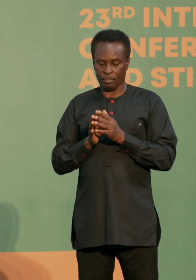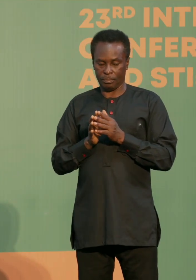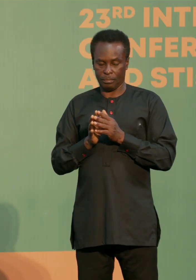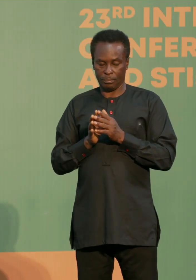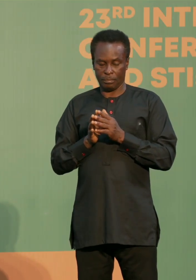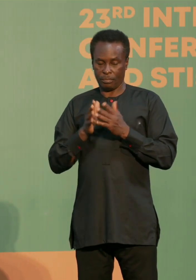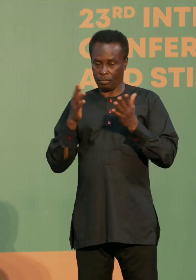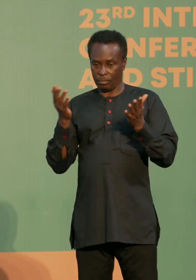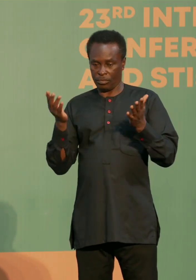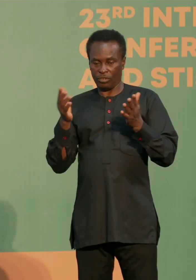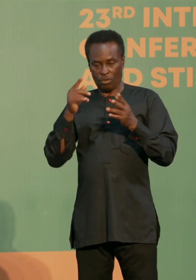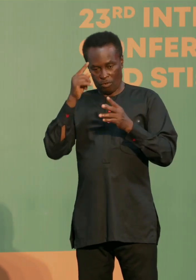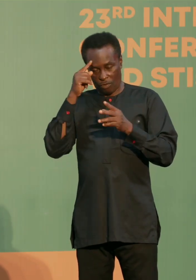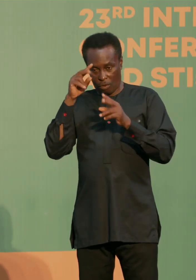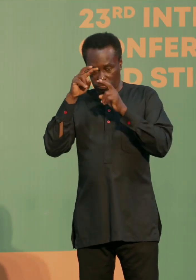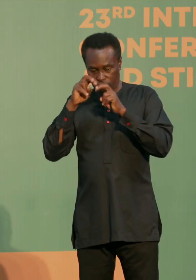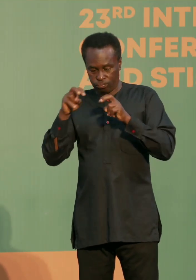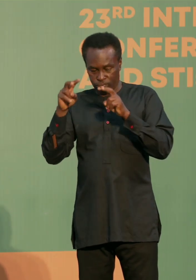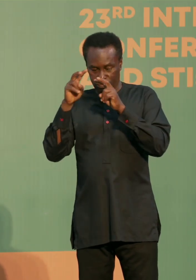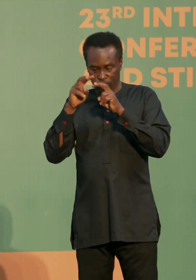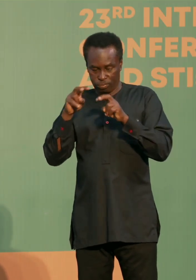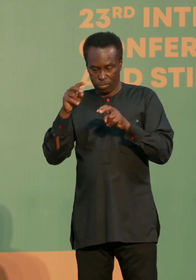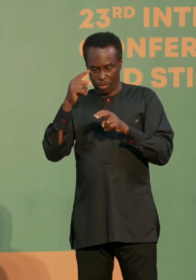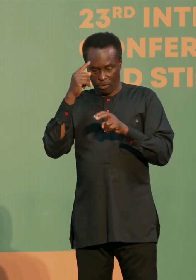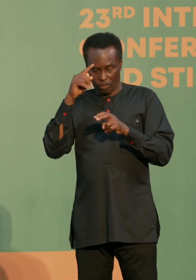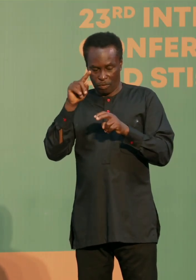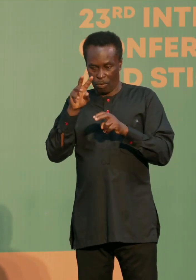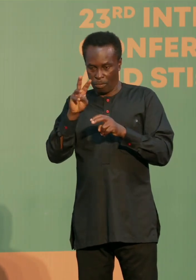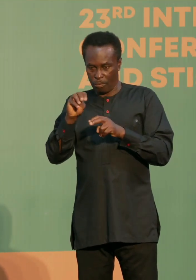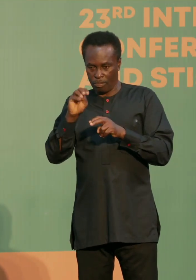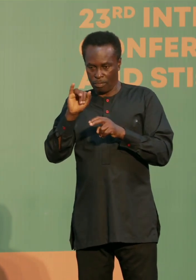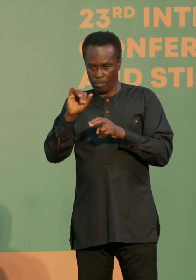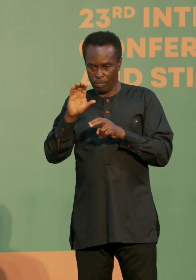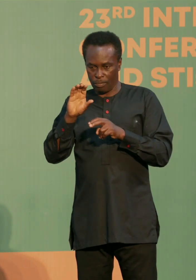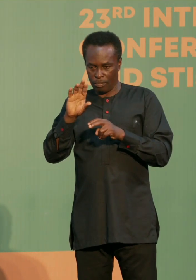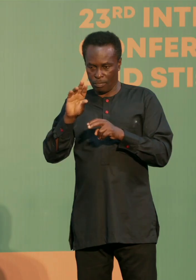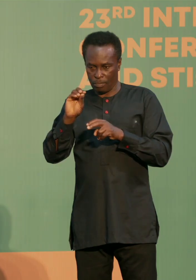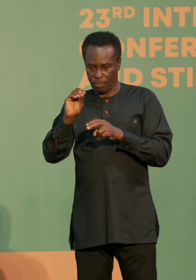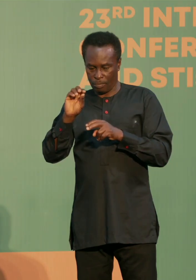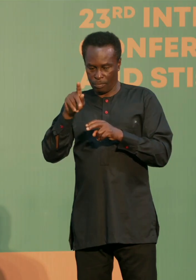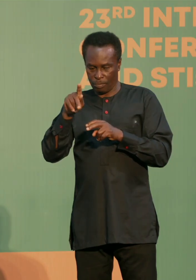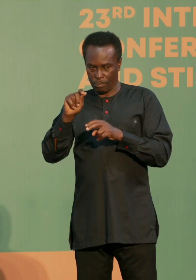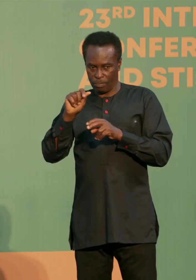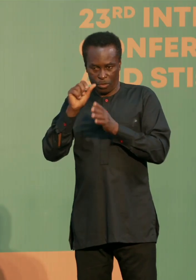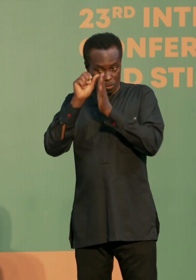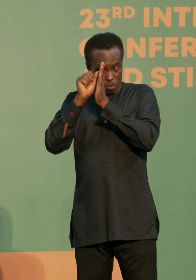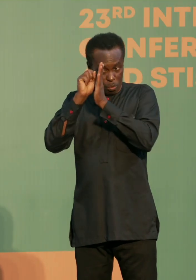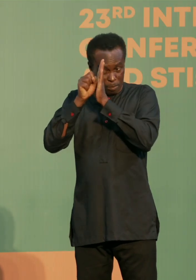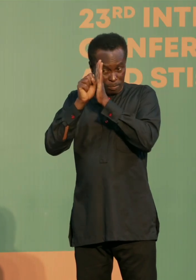Pour les examens complémentaires que nous avons réalisés pour des raisons d'éthique, nous avons eu